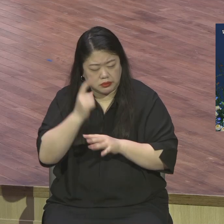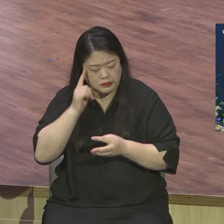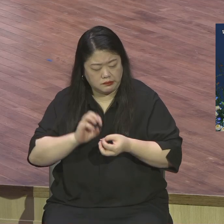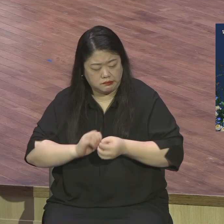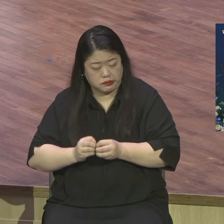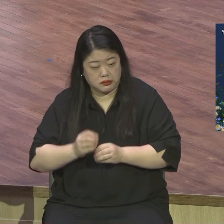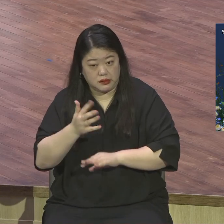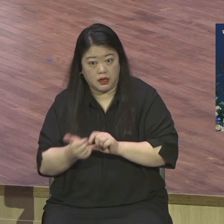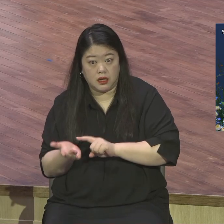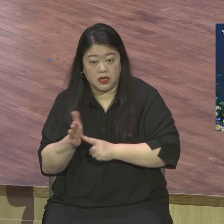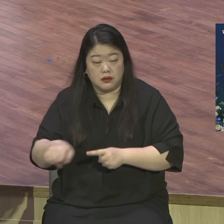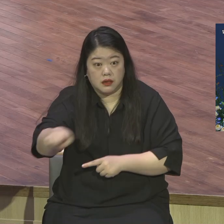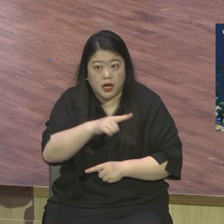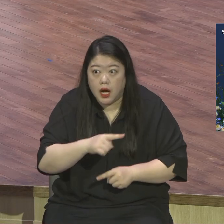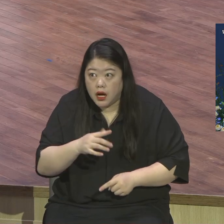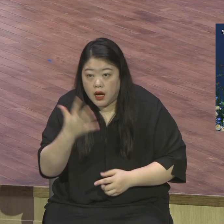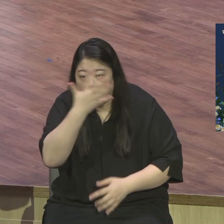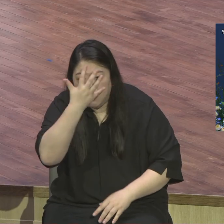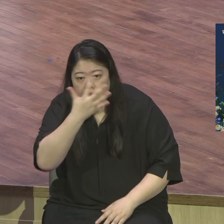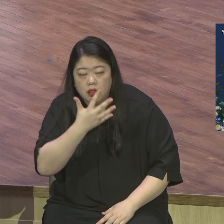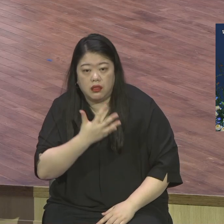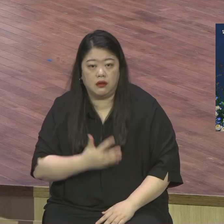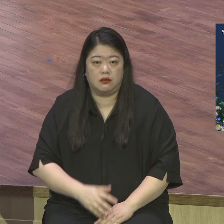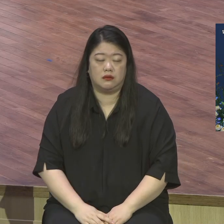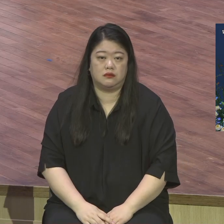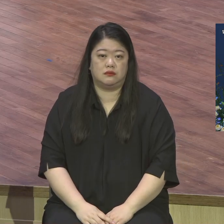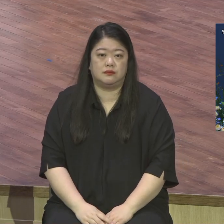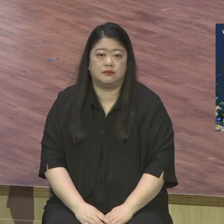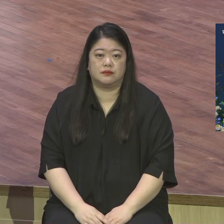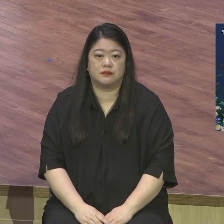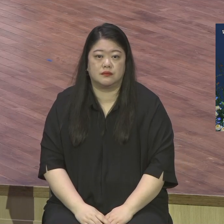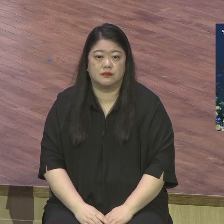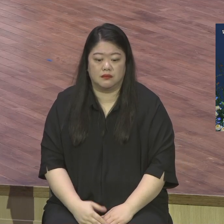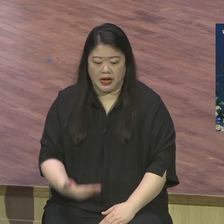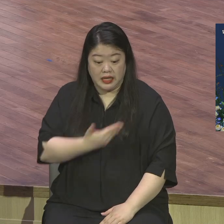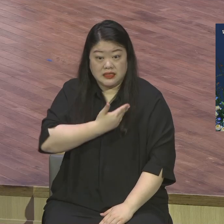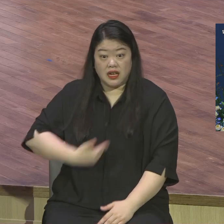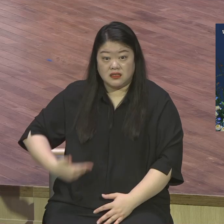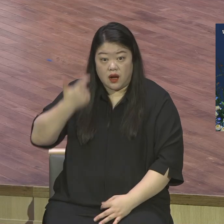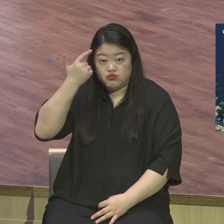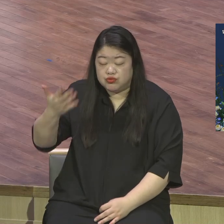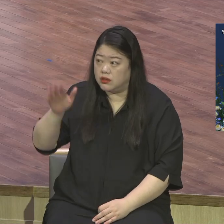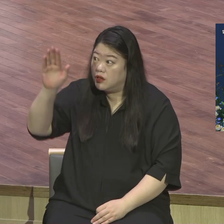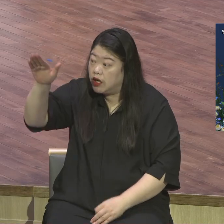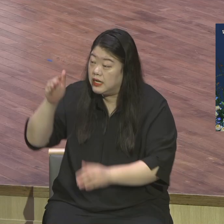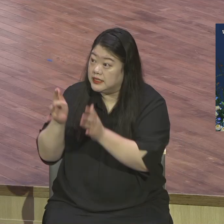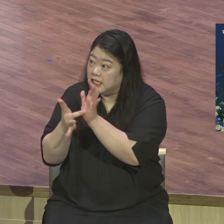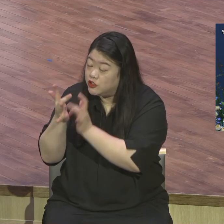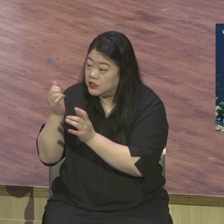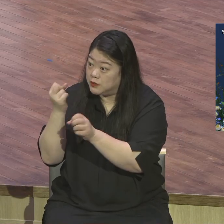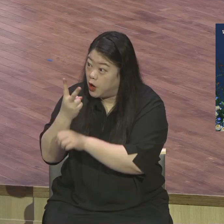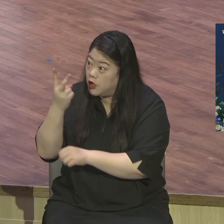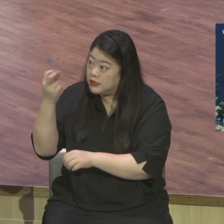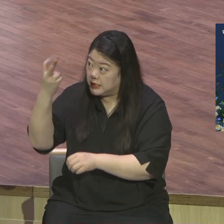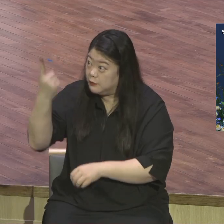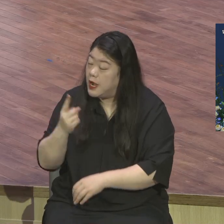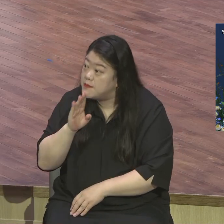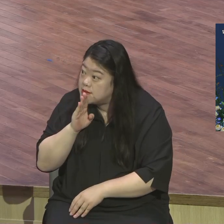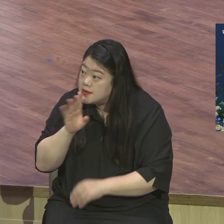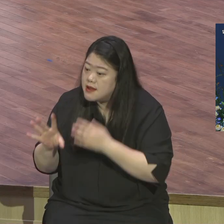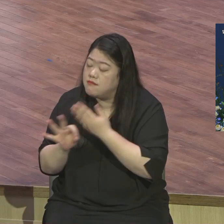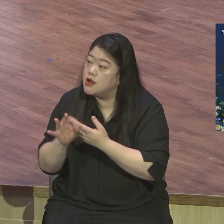예수님 같은 세상 끝에는 무슨 징조가 있고 이렇게 종말의 시간표가 다가올 것을